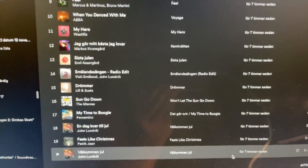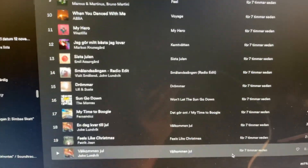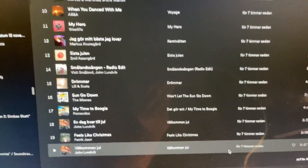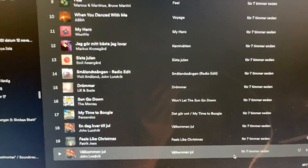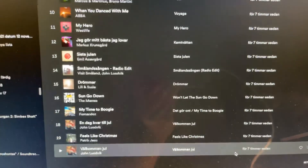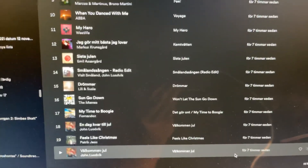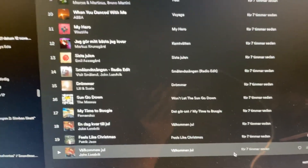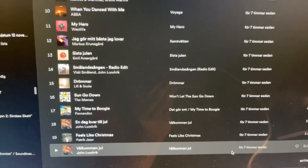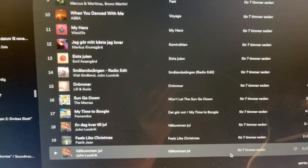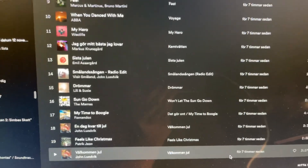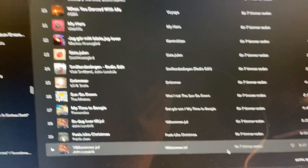köra.